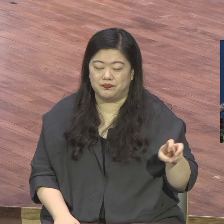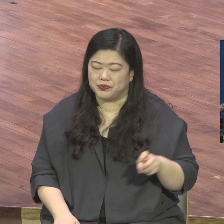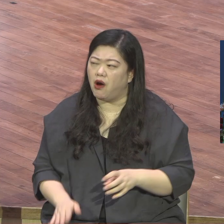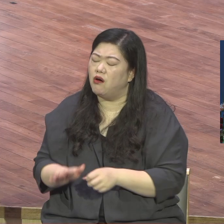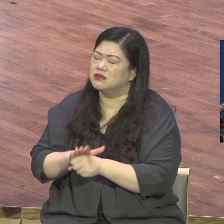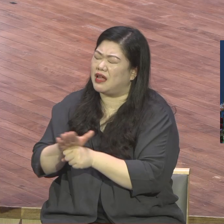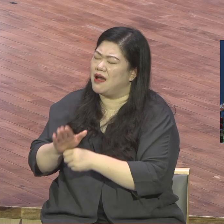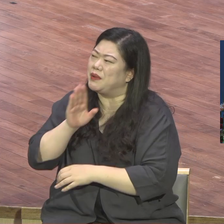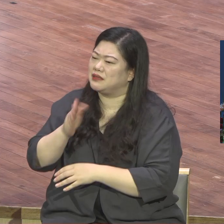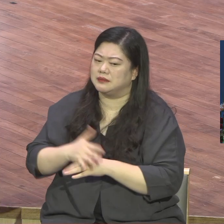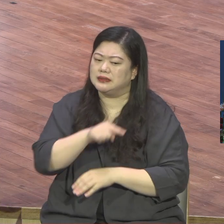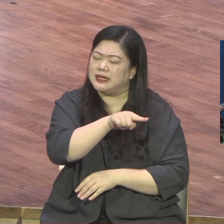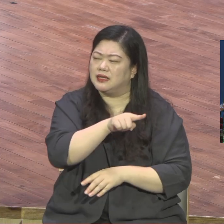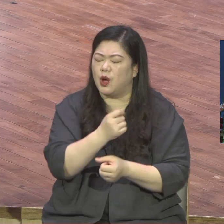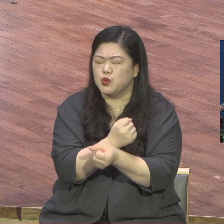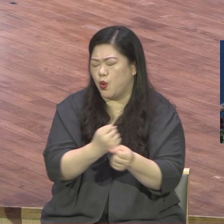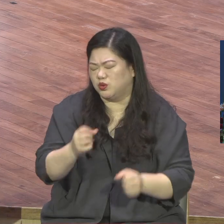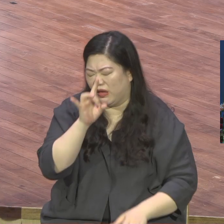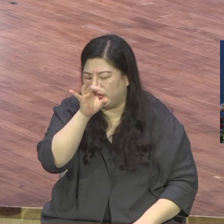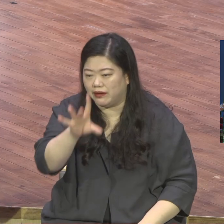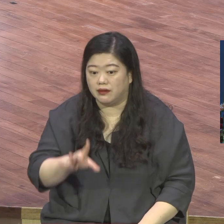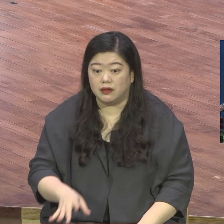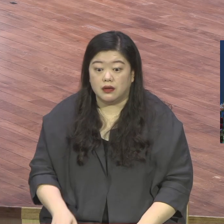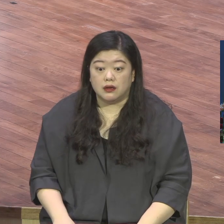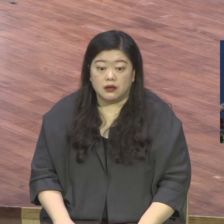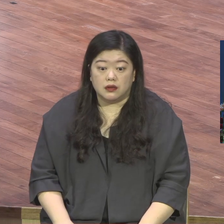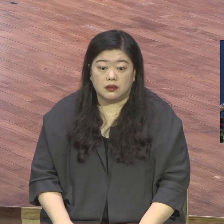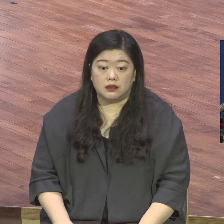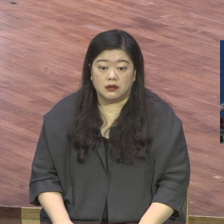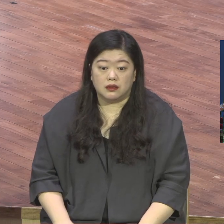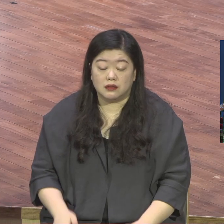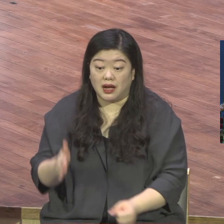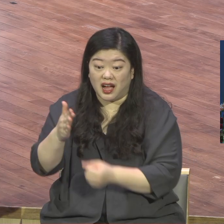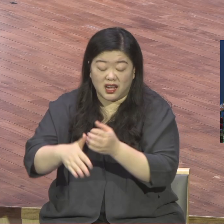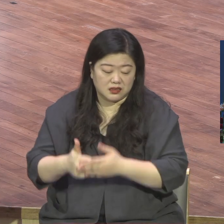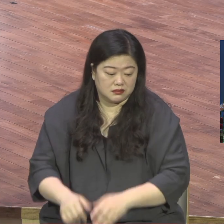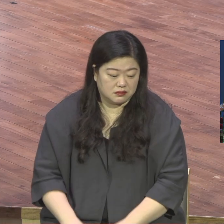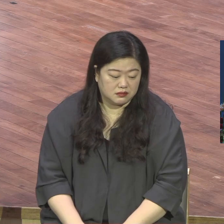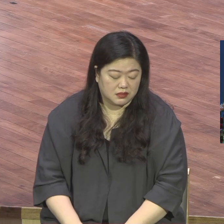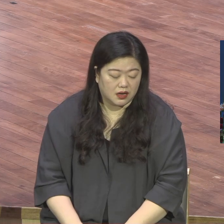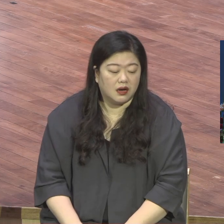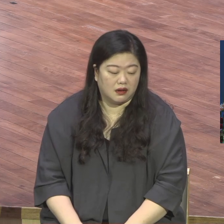보자고. 그리고 예배 하나님 받은 적이 없어요.